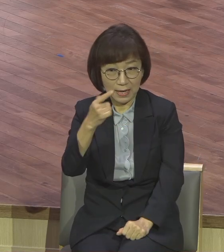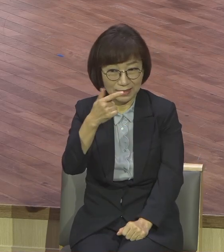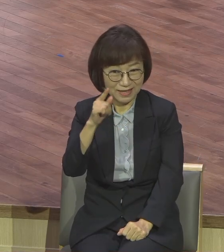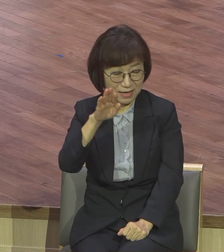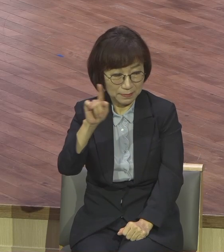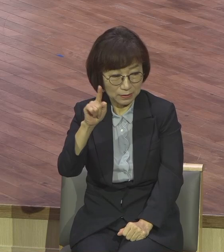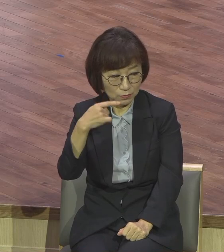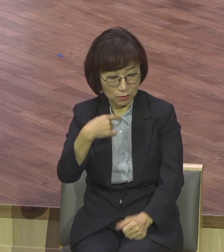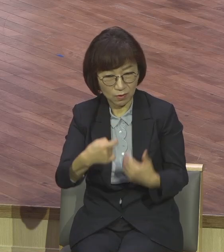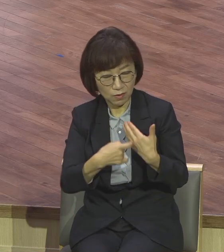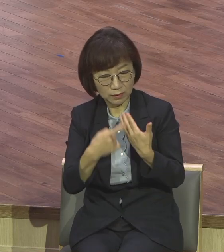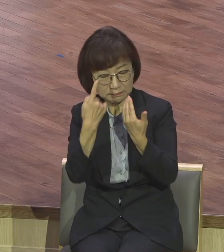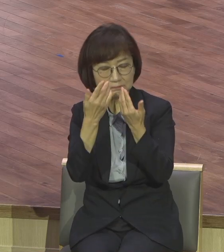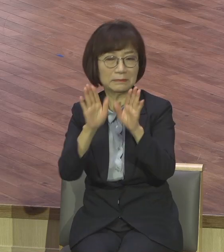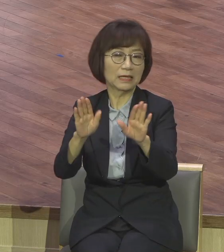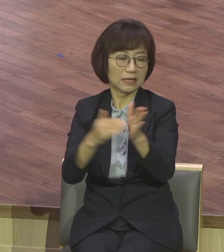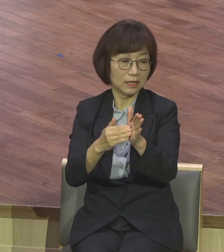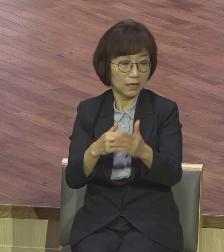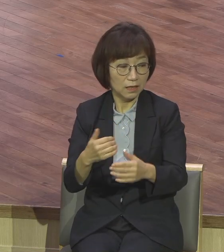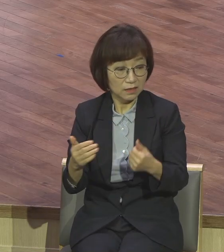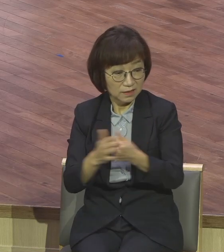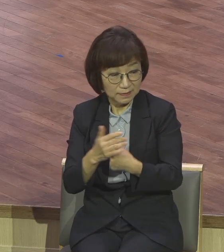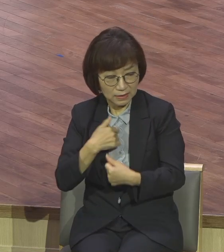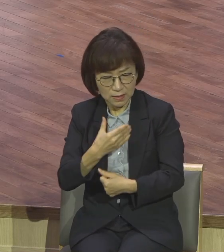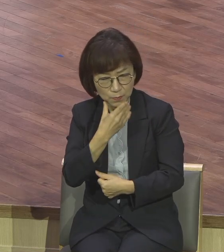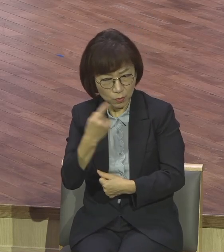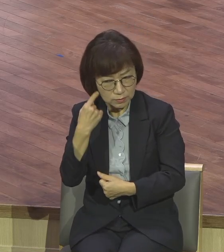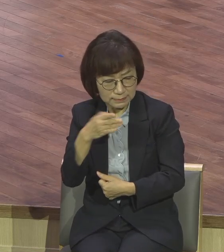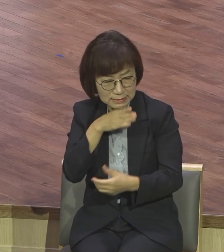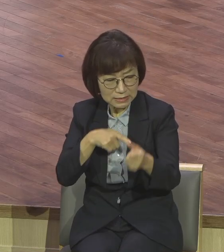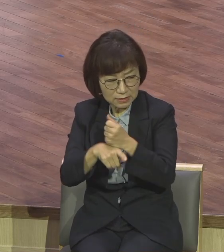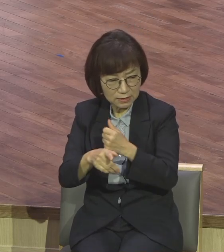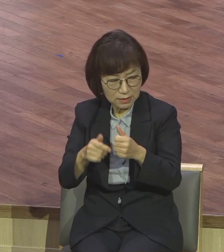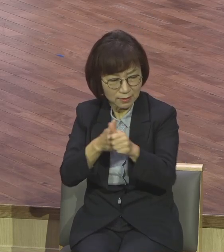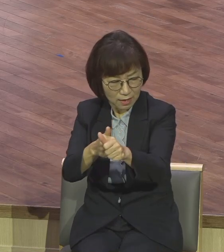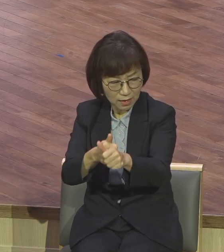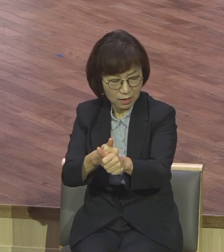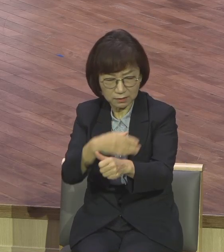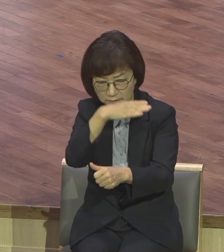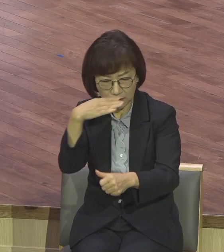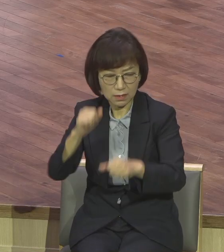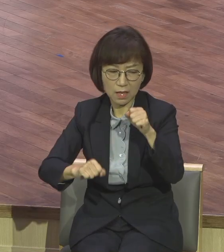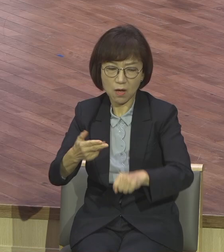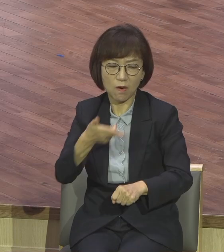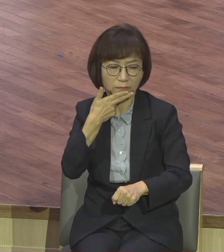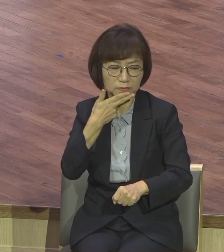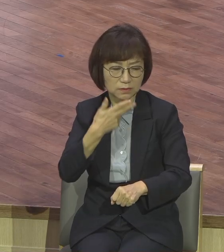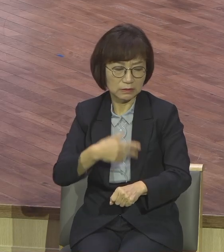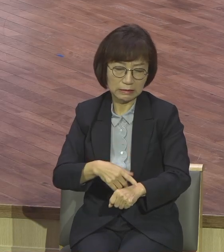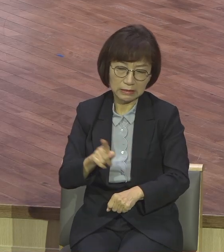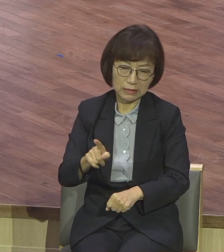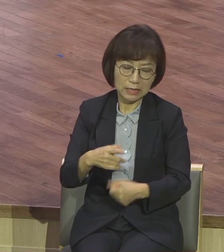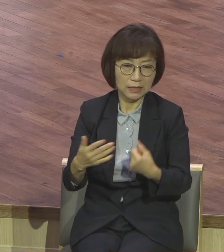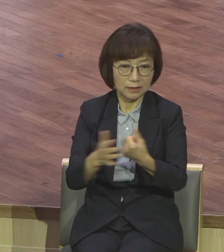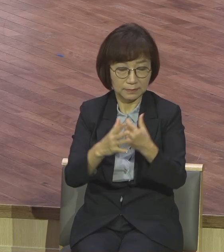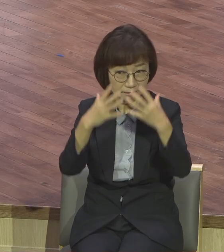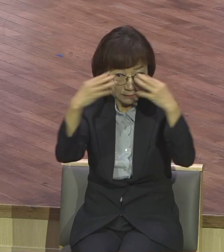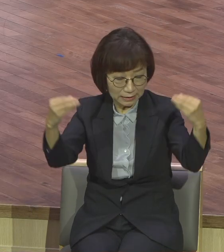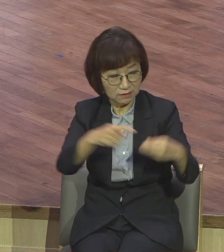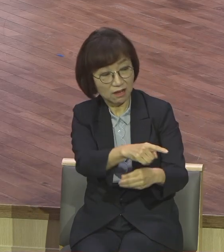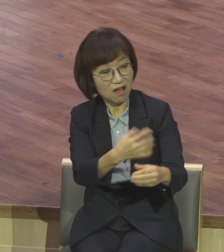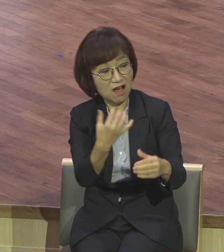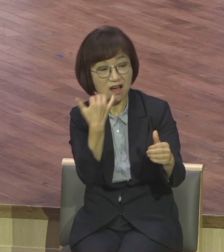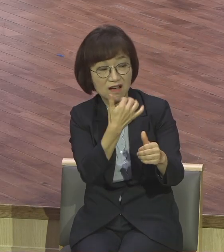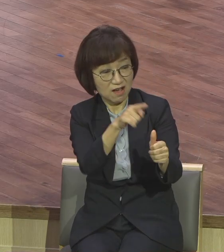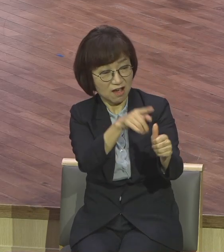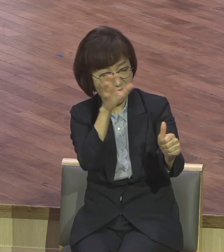외식에 유혹되었느니라. 그러므로 나는 그들이 복음의 진리를 따라 바르게 행하지 아니함을 보고 모든 자 앞에서 게바에게 이르되